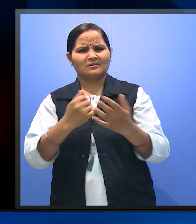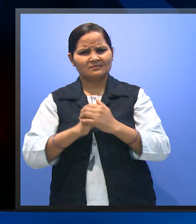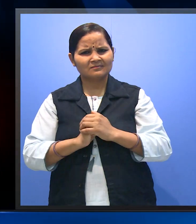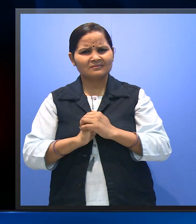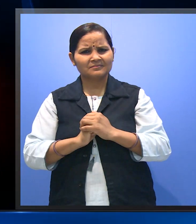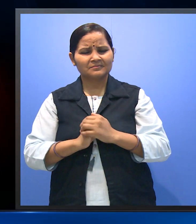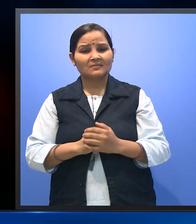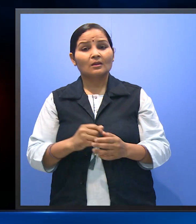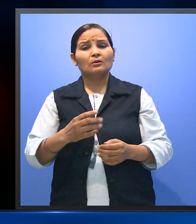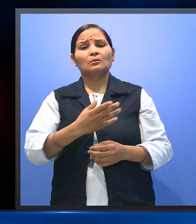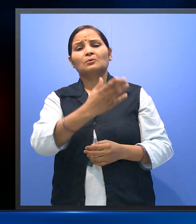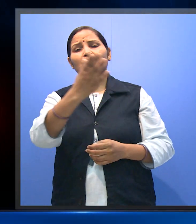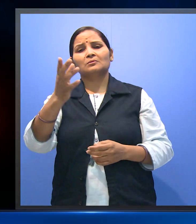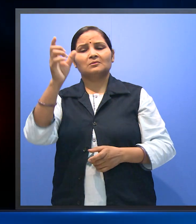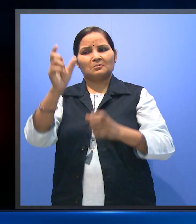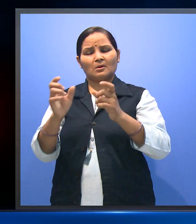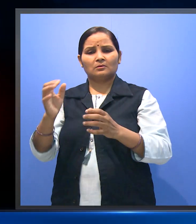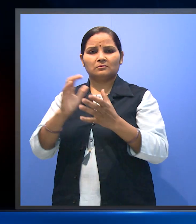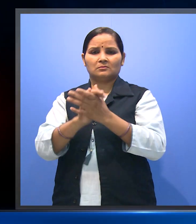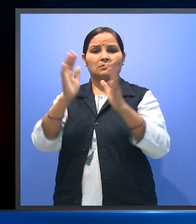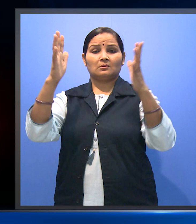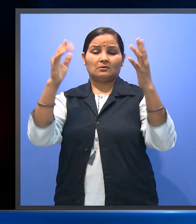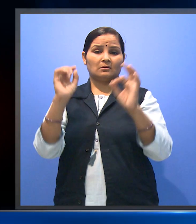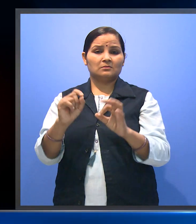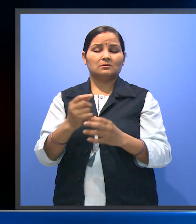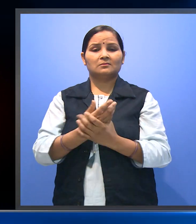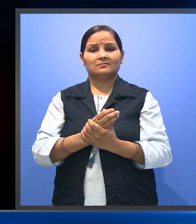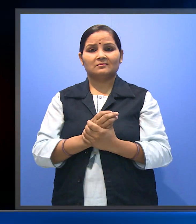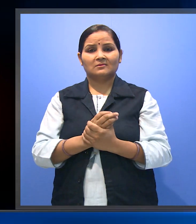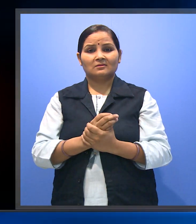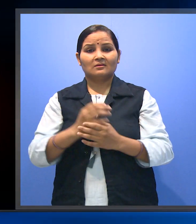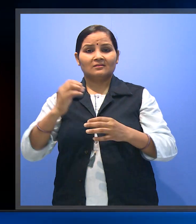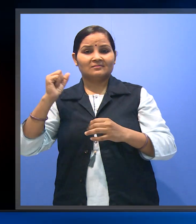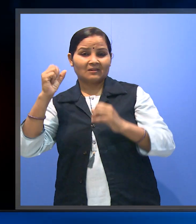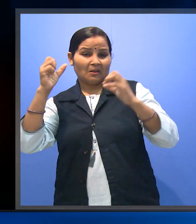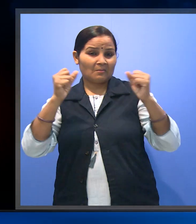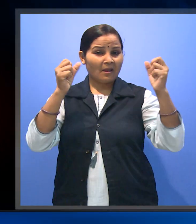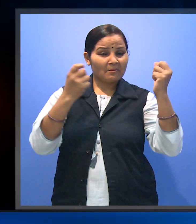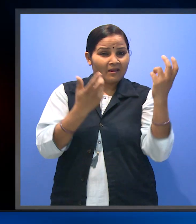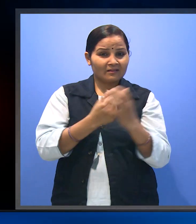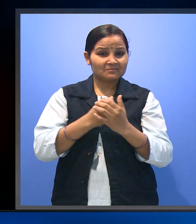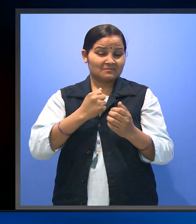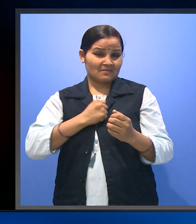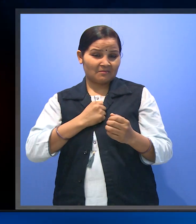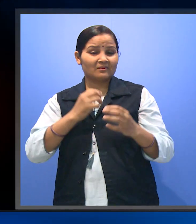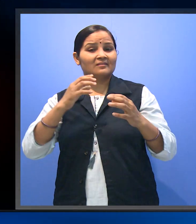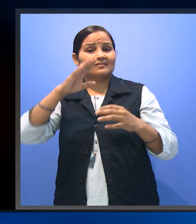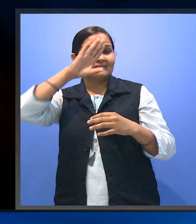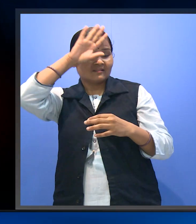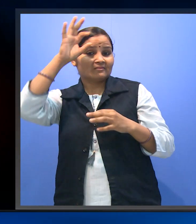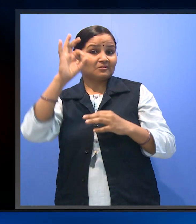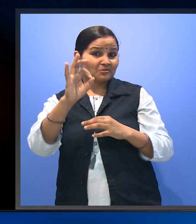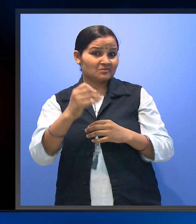मिली कि लोग उनकी प्रशंसा करने लगे, महिमा करने लगे, हमारे राजा बहुत अच्छे